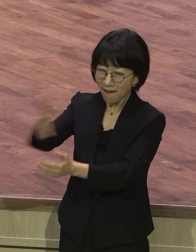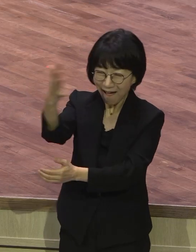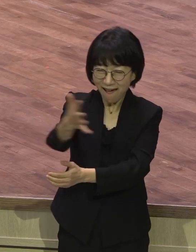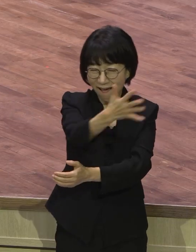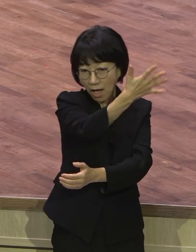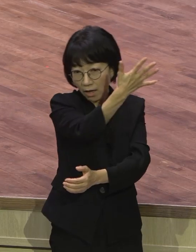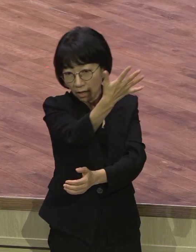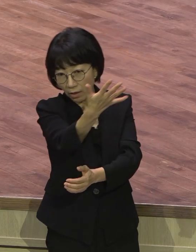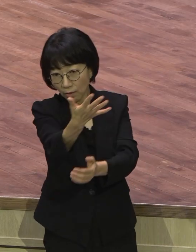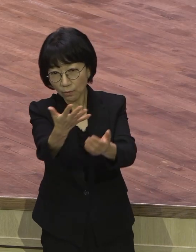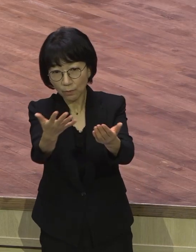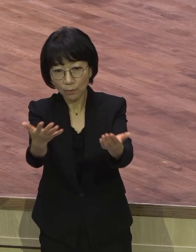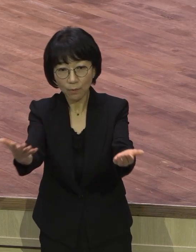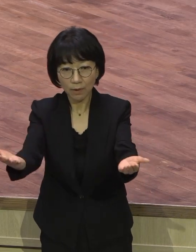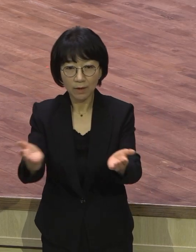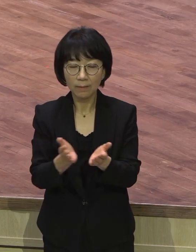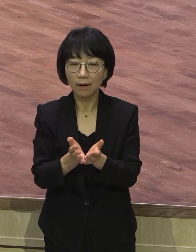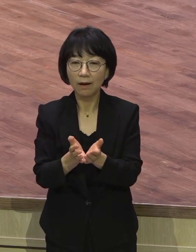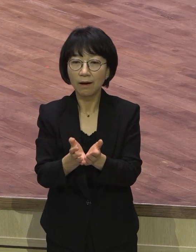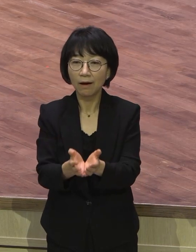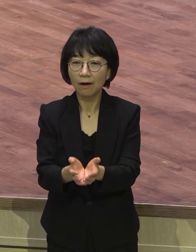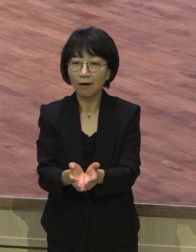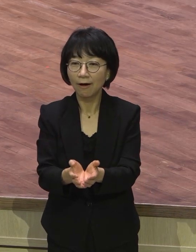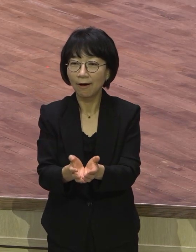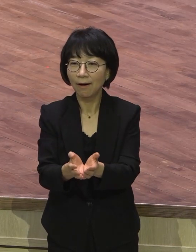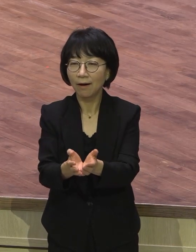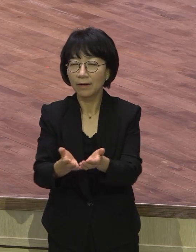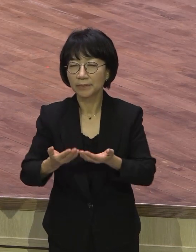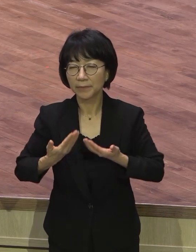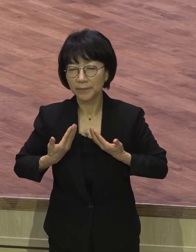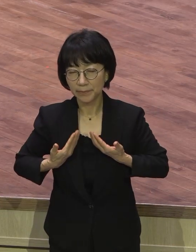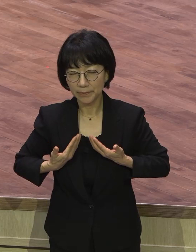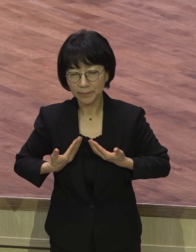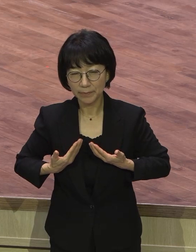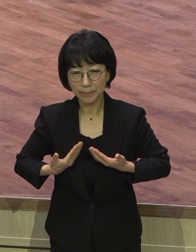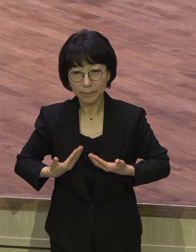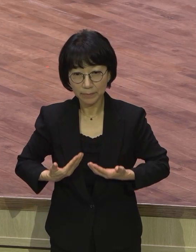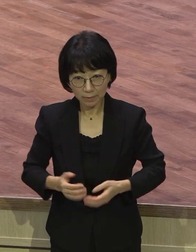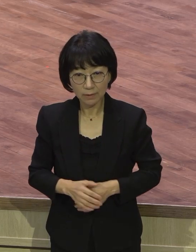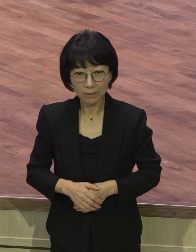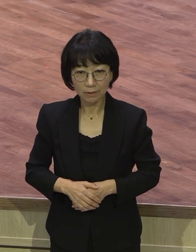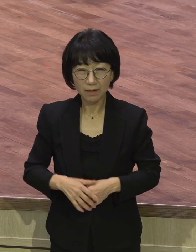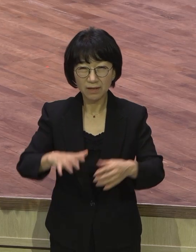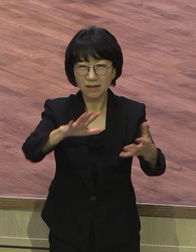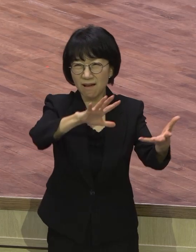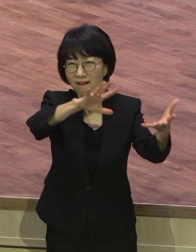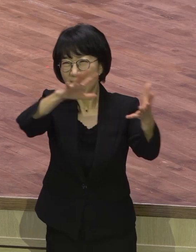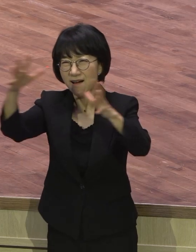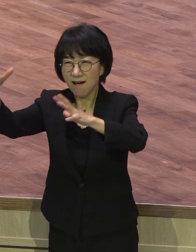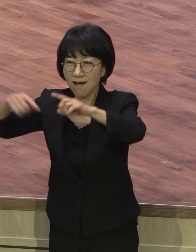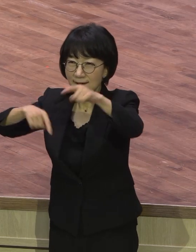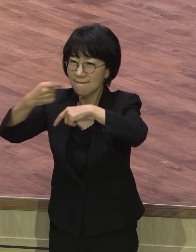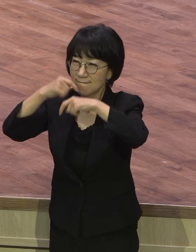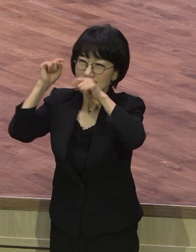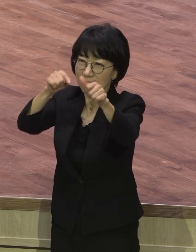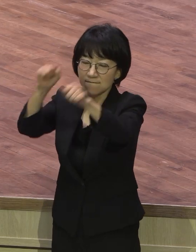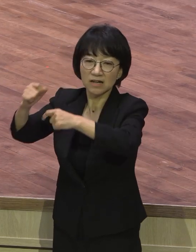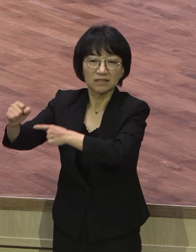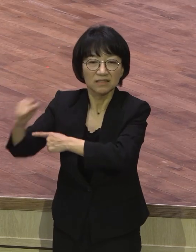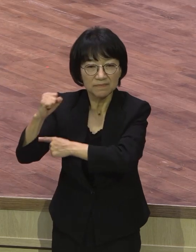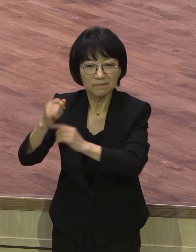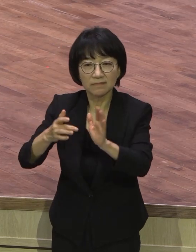모든 우주만물을 다스리시는 그 예수 만물을 복종케